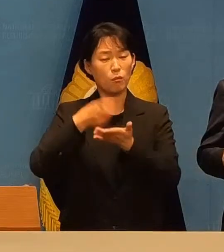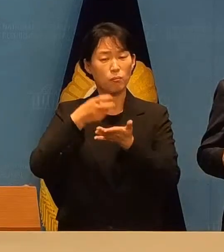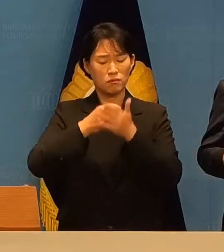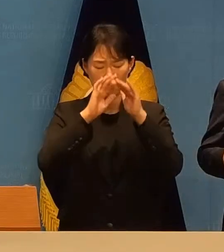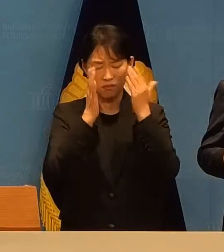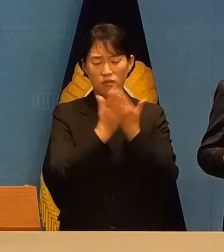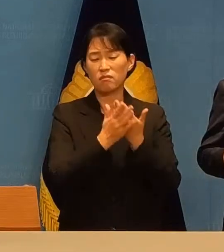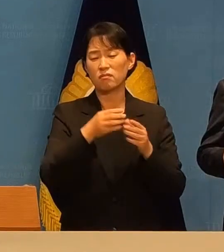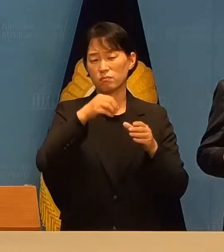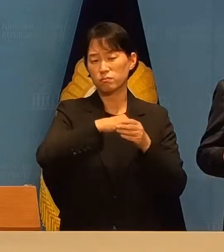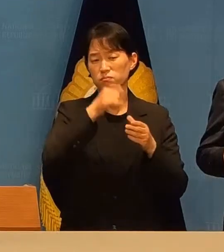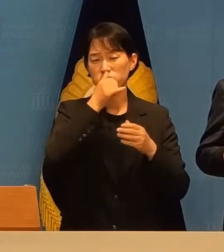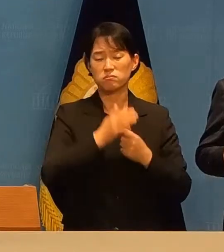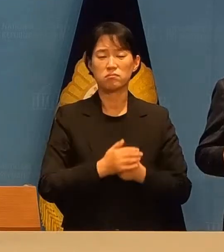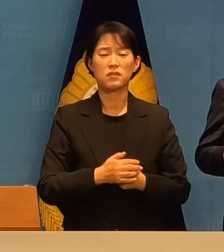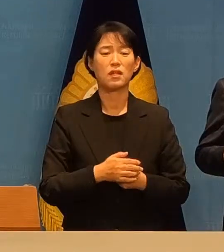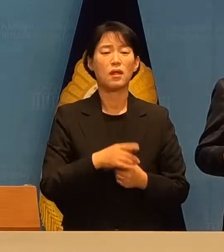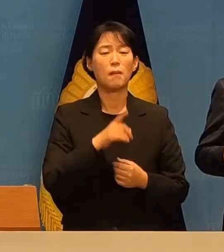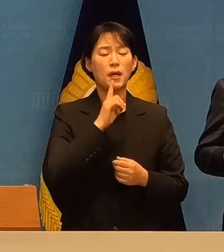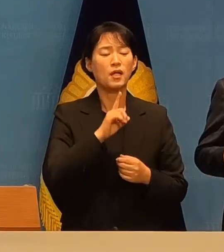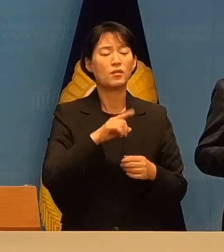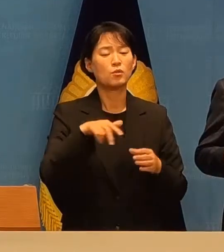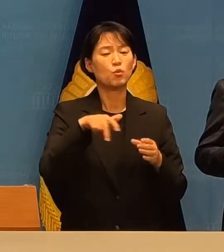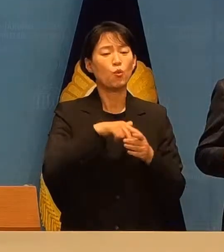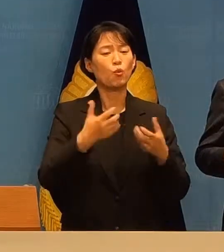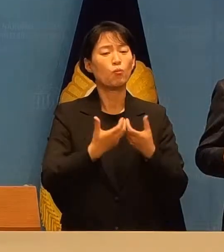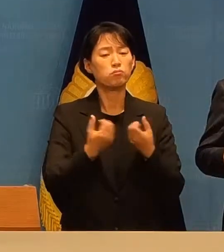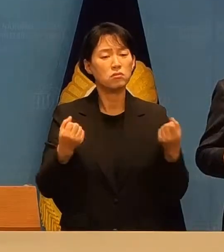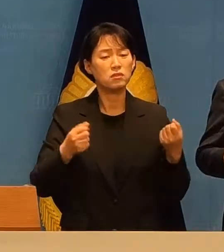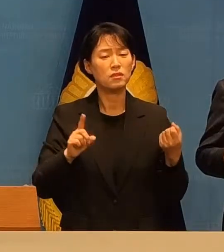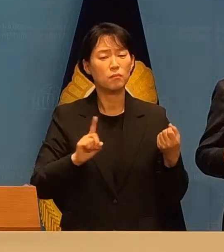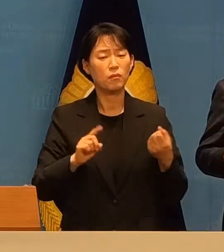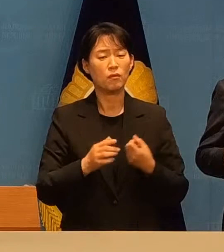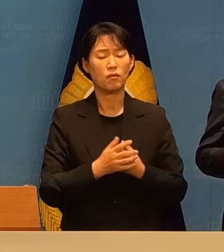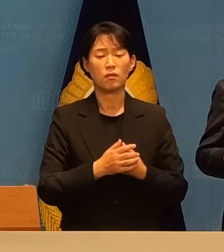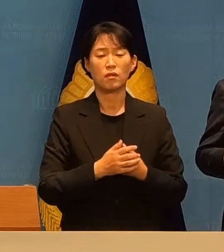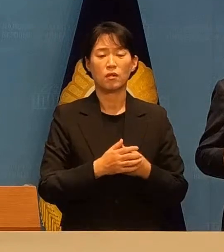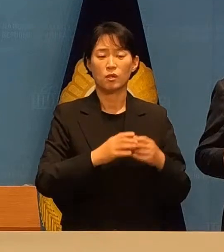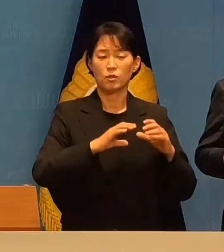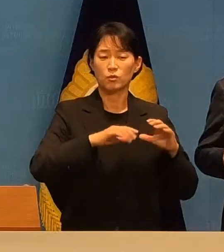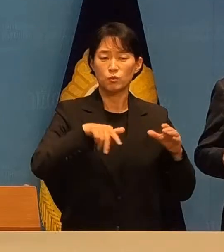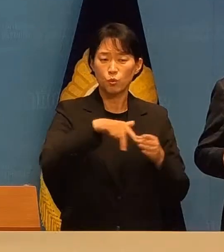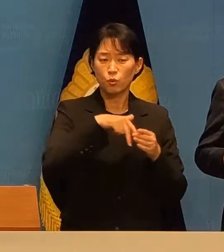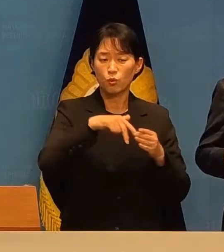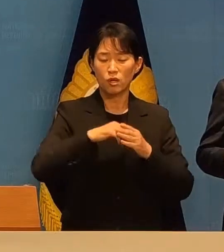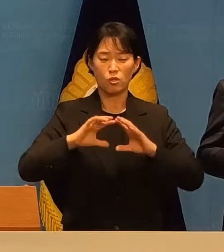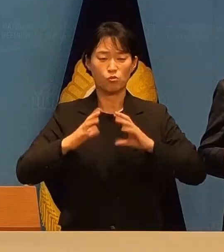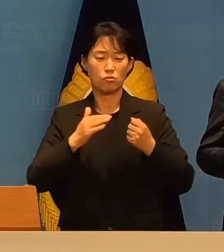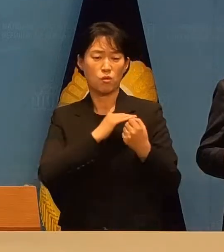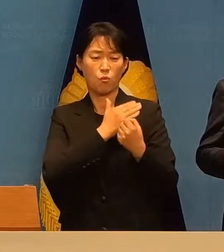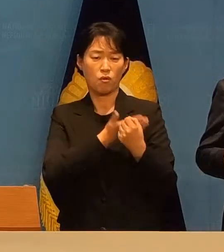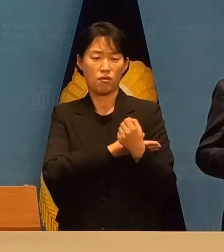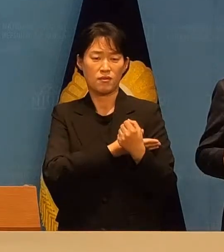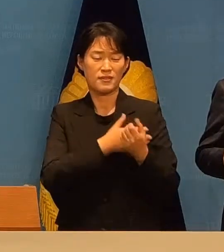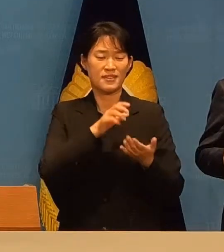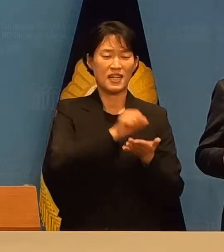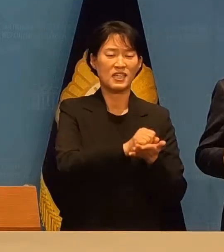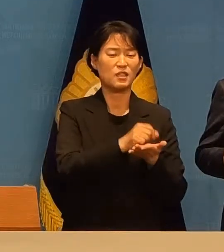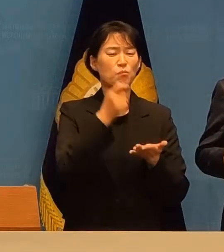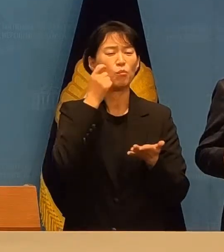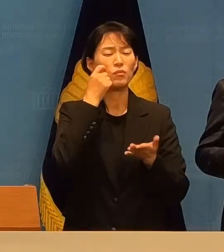있습니다. 여기서 말하는 종교 분리는 종교가 국가 권력을 장악하지 못하게 하기